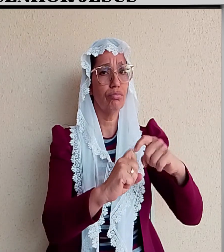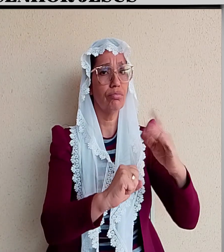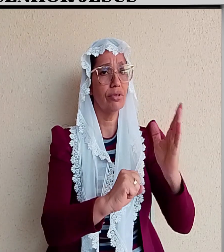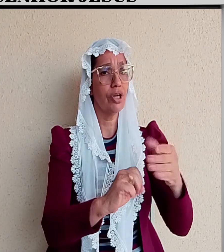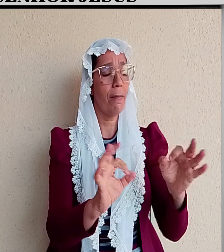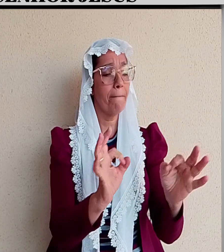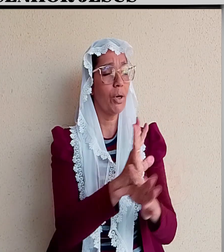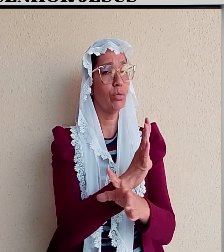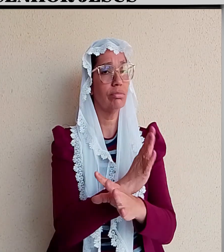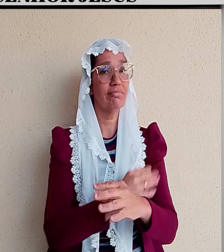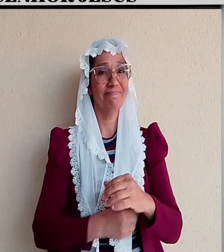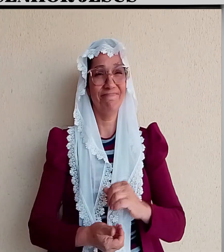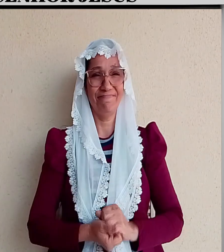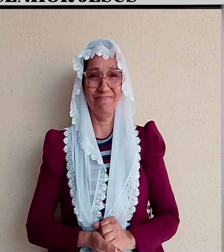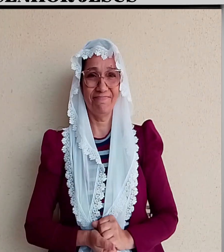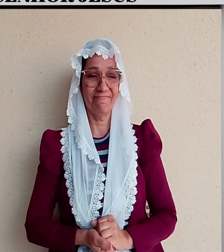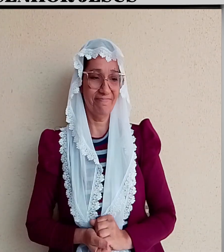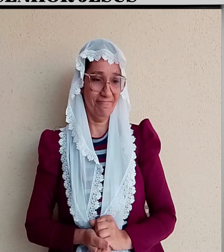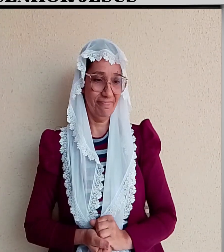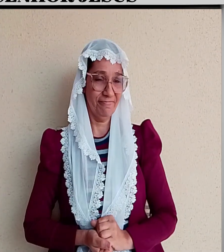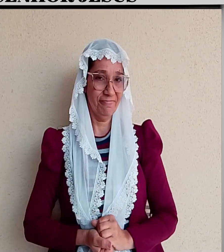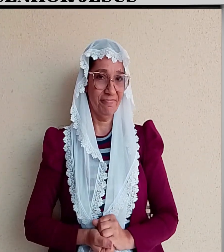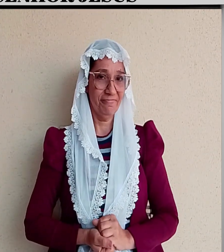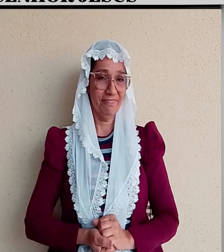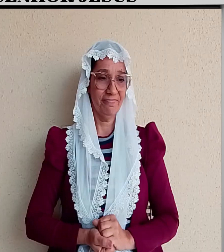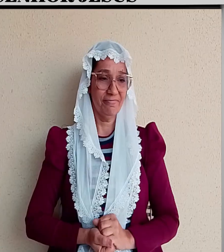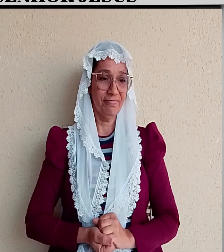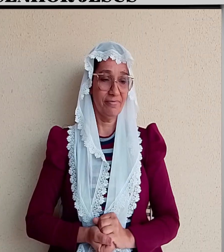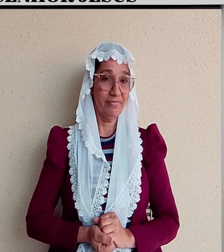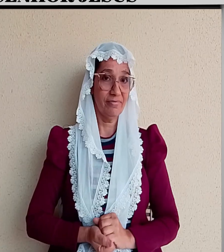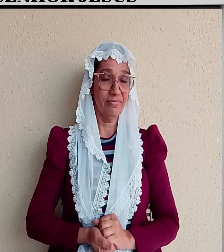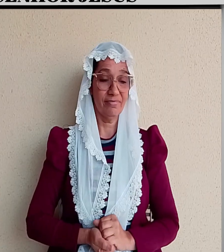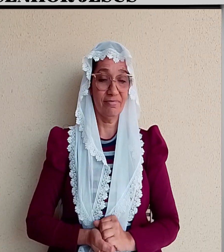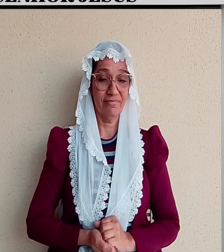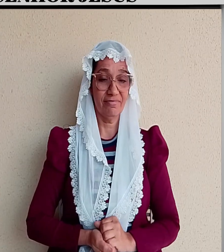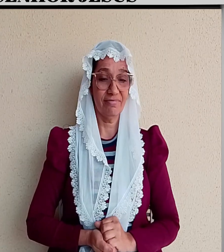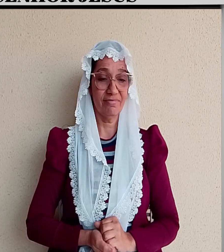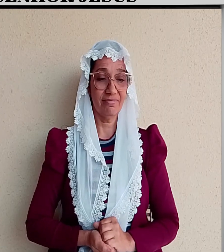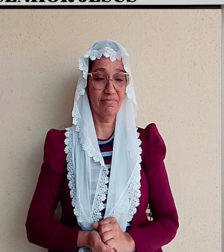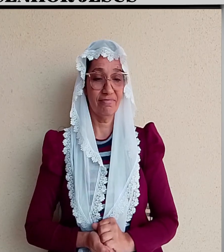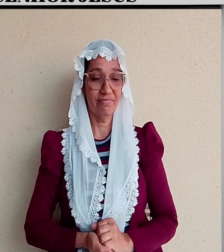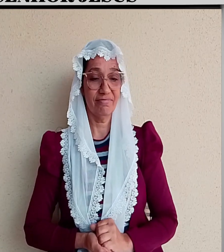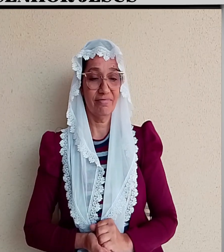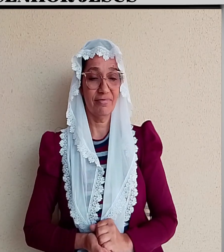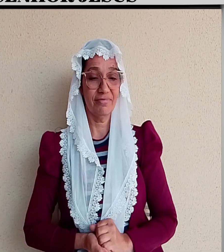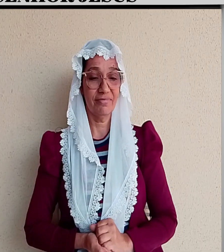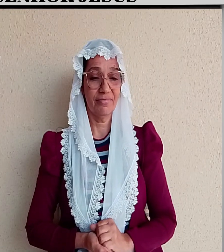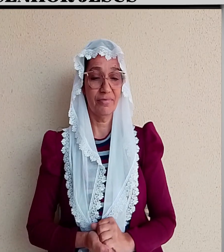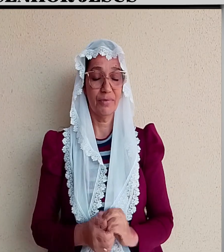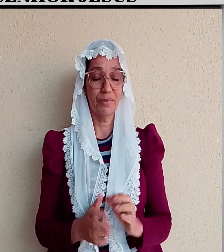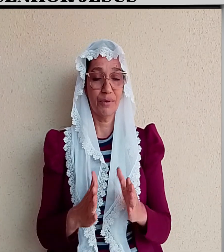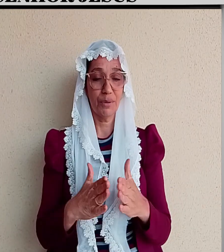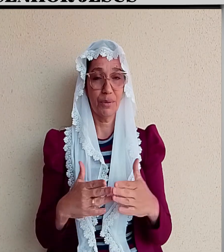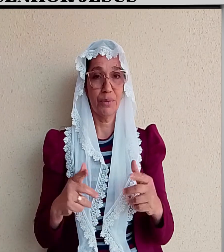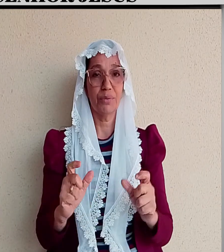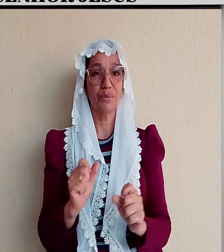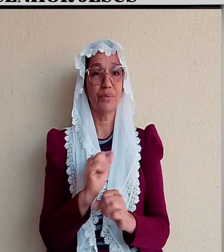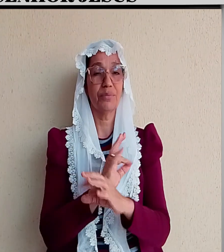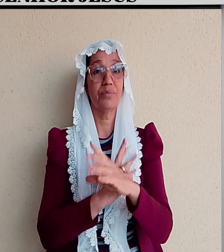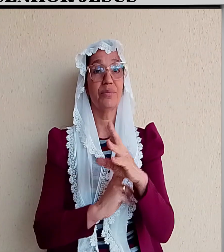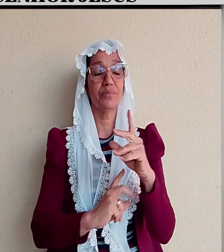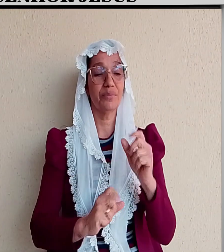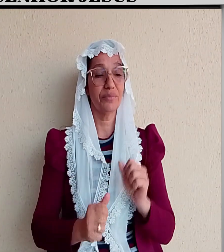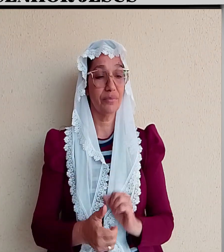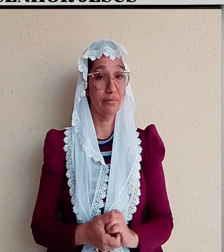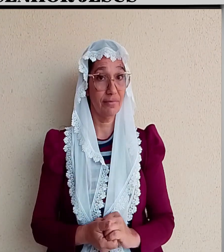laudo. Aleluia, Jesus. Já marquei o dia, aleluia, de ler o teu laudo. Santo é o Senhor. Aleluia, Jesus. Mas não te aparta da